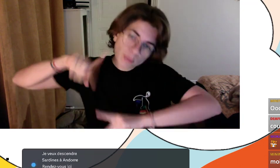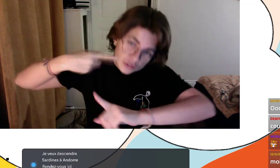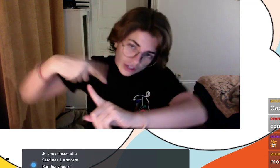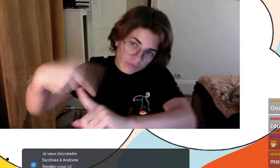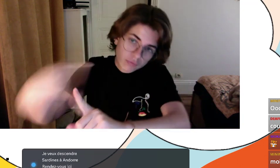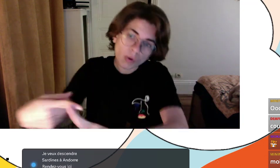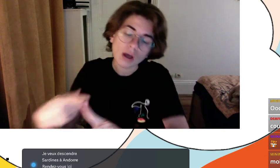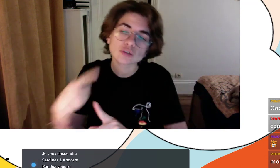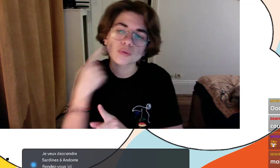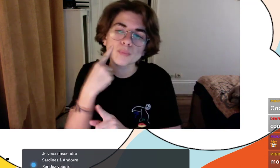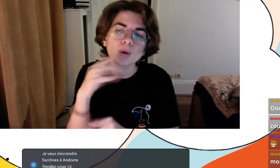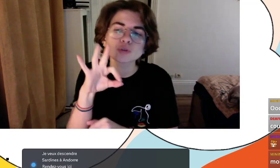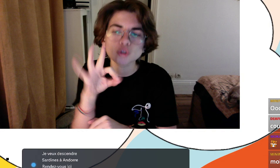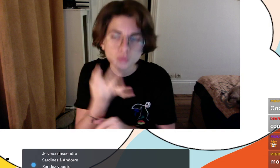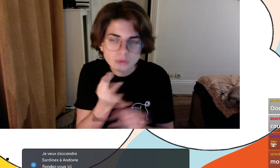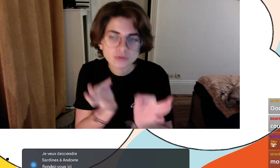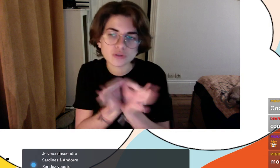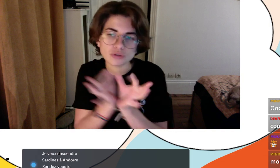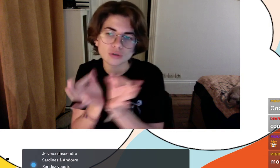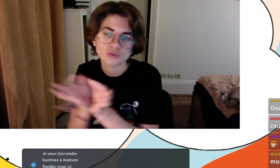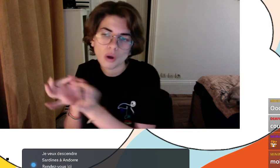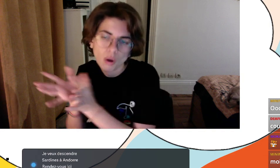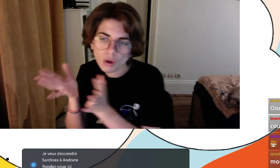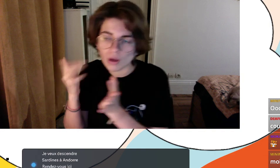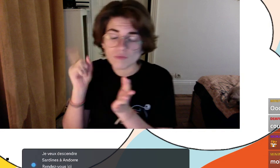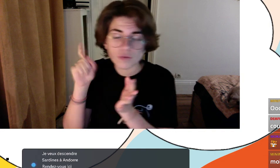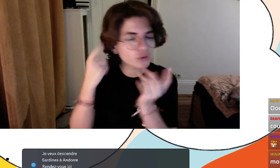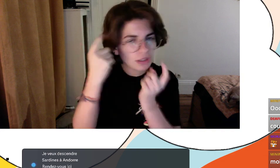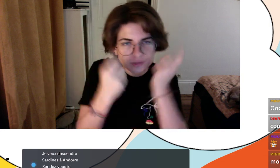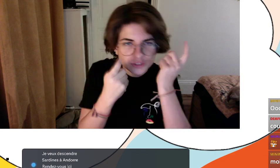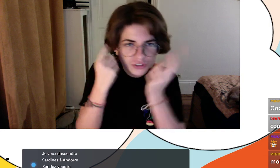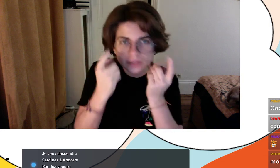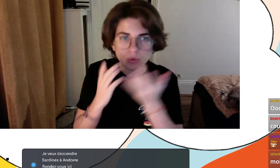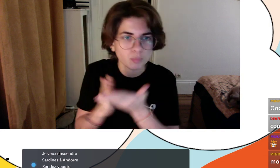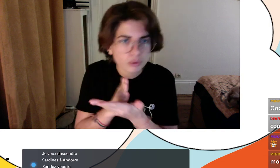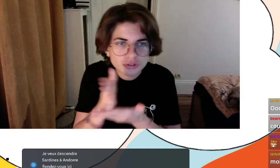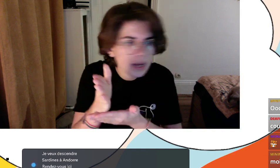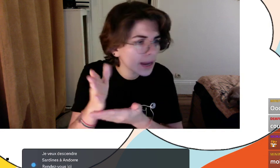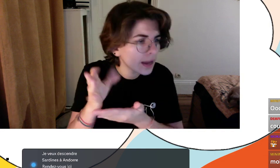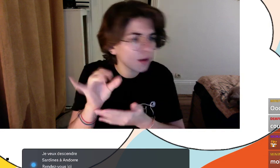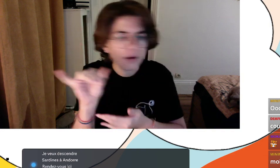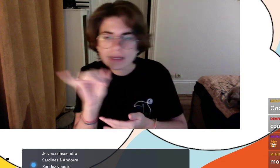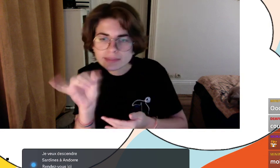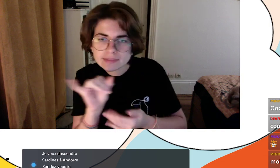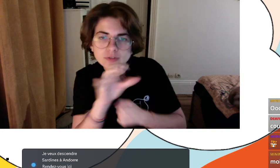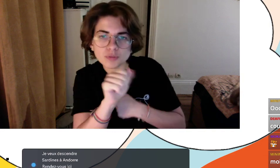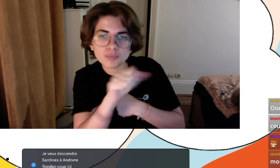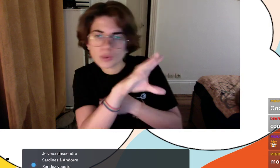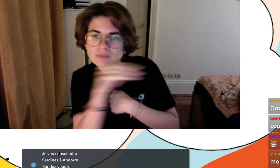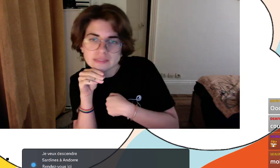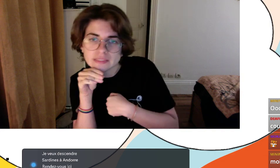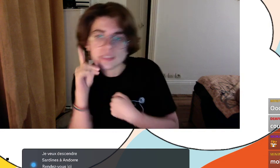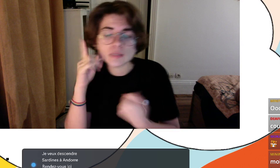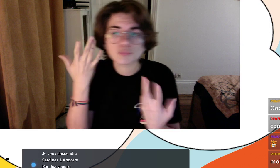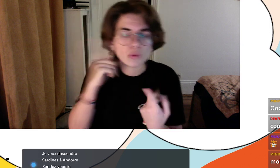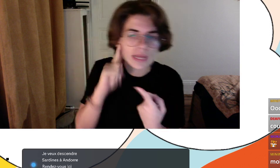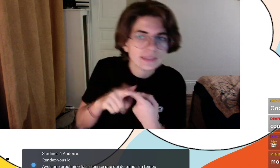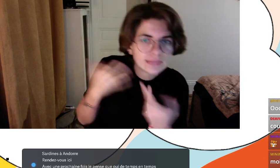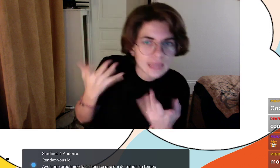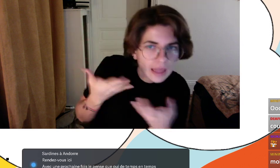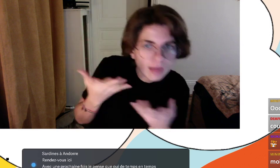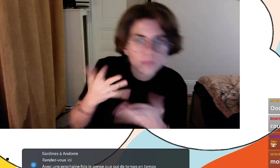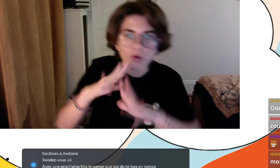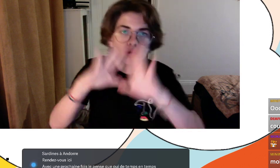les prochaines fois, je pense que oui, de temps en temps, faut que je réfléchisse au projet, qui je peux inviter, pour